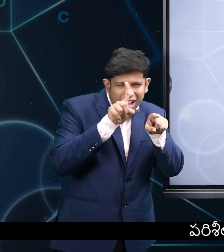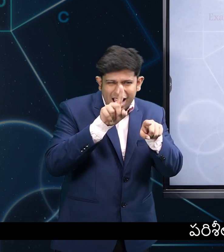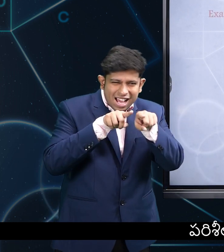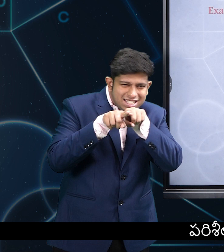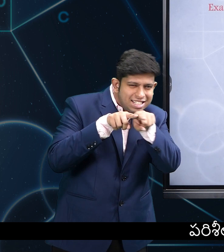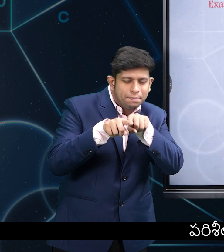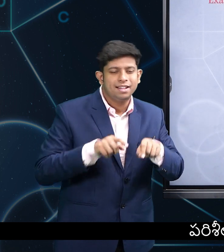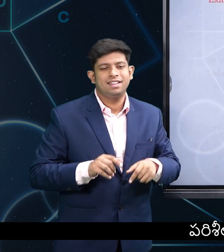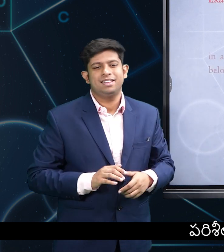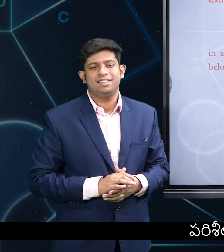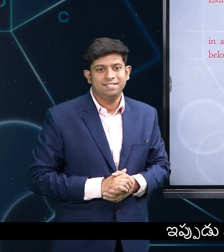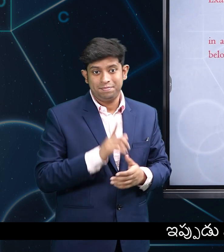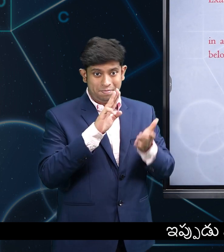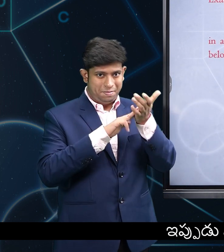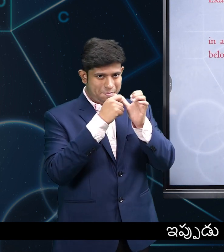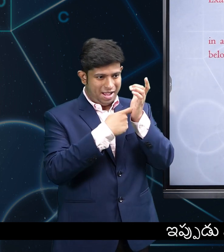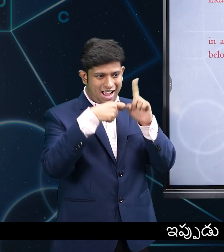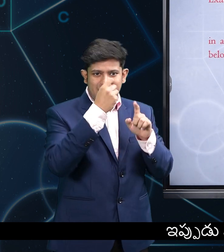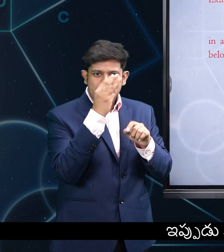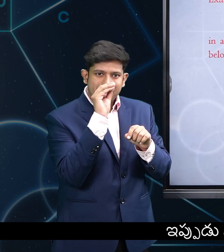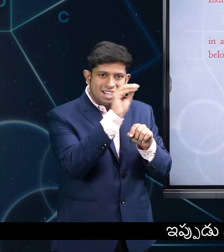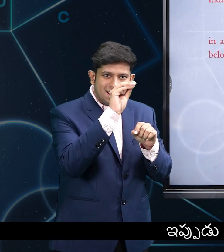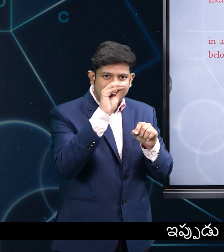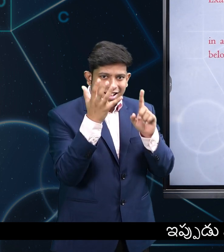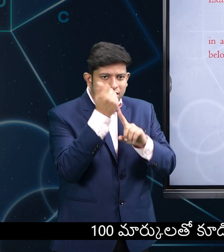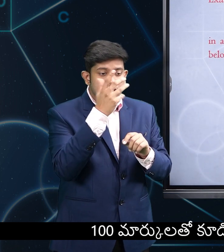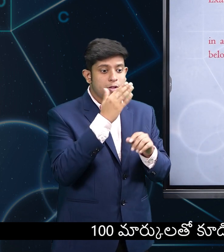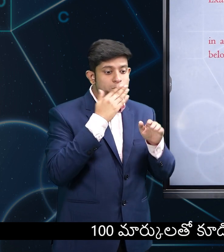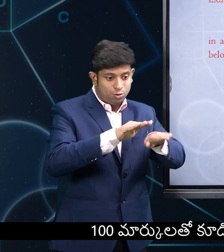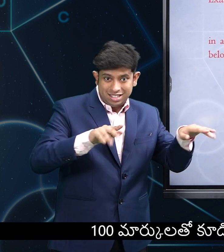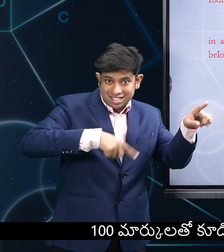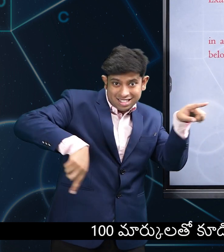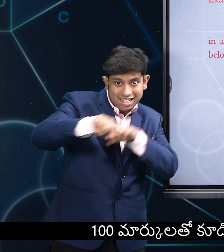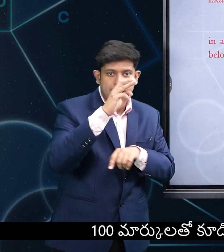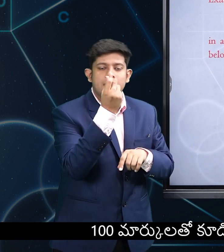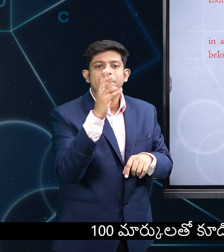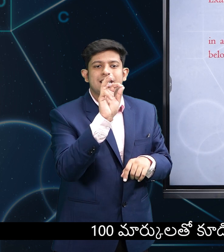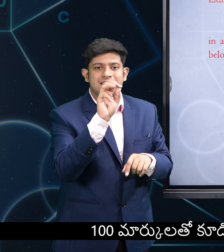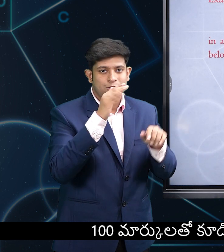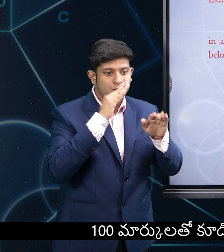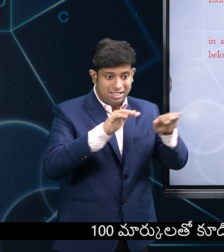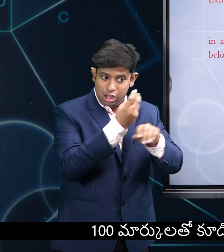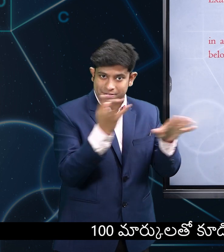ద్వారా సూచించవచ్చు. ఇప్పుడు మనం ఒక ఉదాహరణ చూద్దాం. 100 మార్కులతో కూడిన గణిత పత్రంలో ఒక